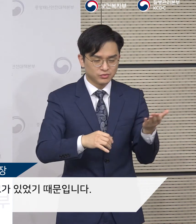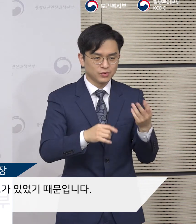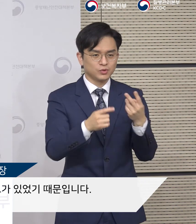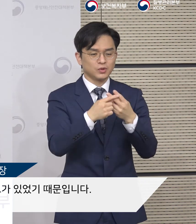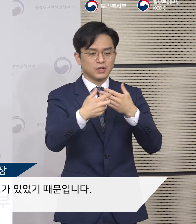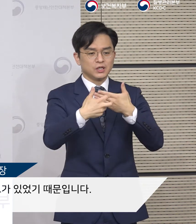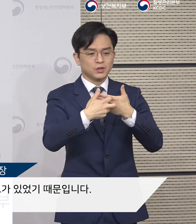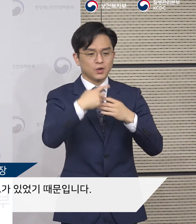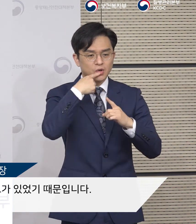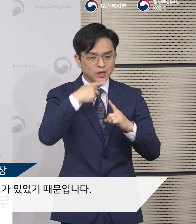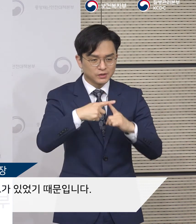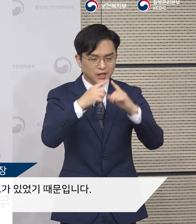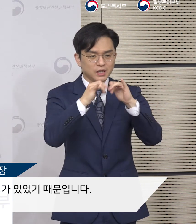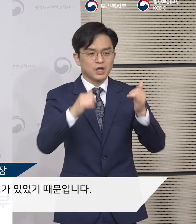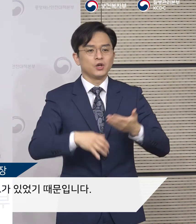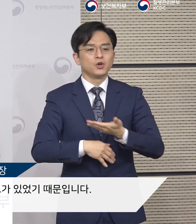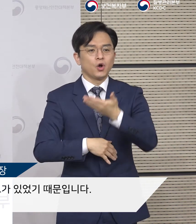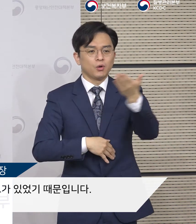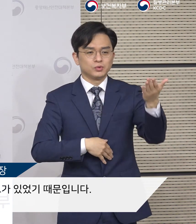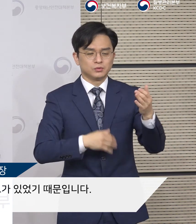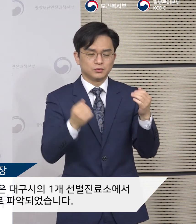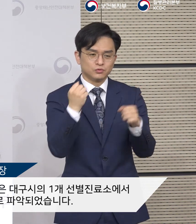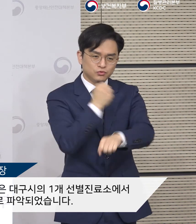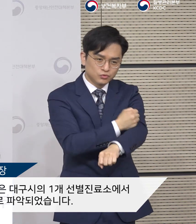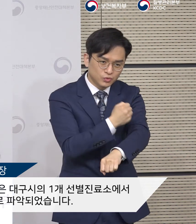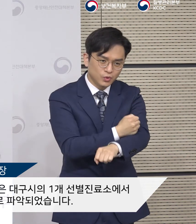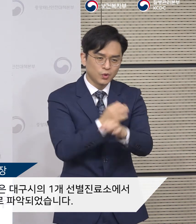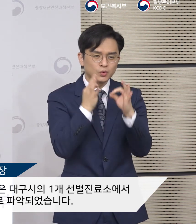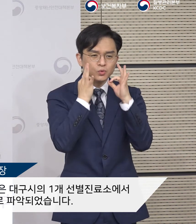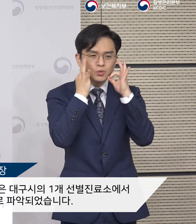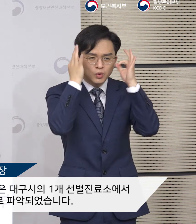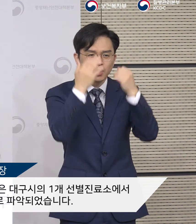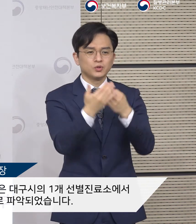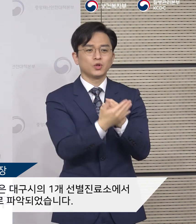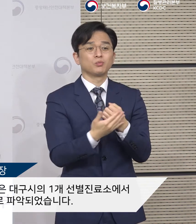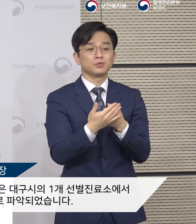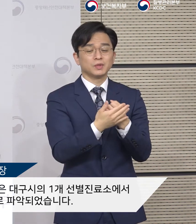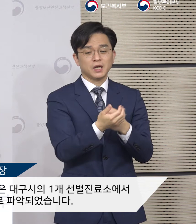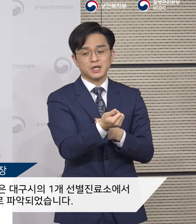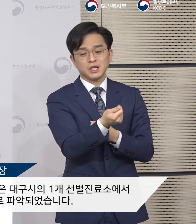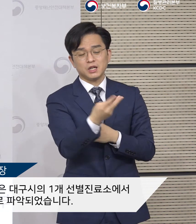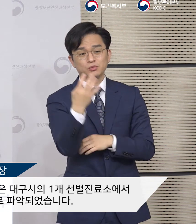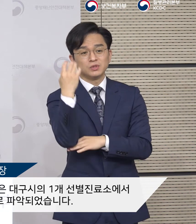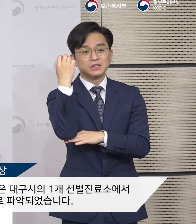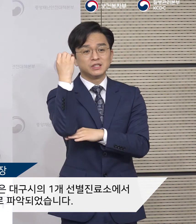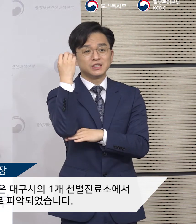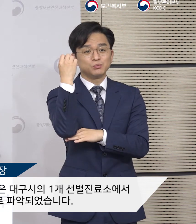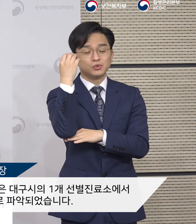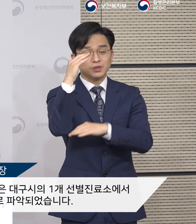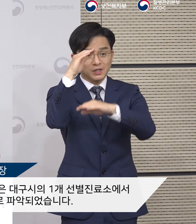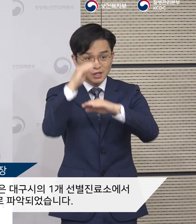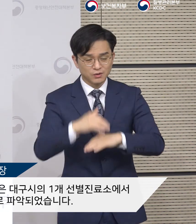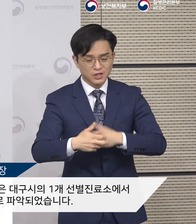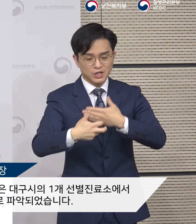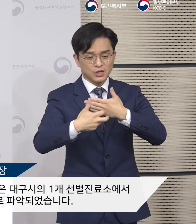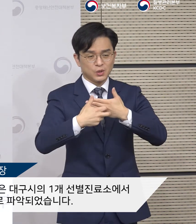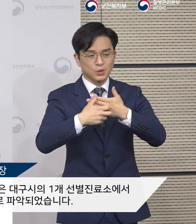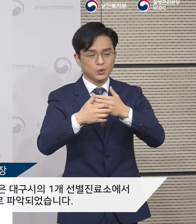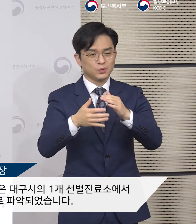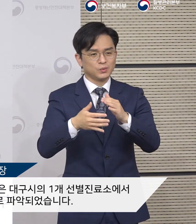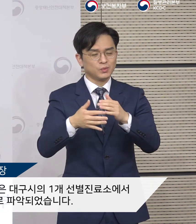인력 여러분들의 노고가 있었기 때문입니다. 일부 언론에서 보도된 의료진 수당 관련 사건은 대구시의 한